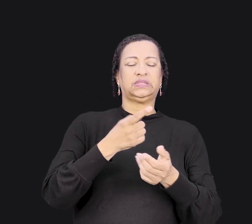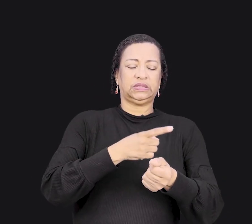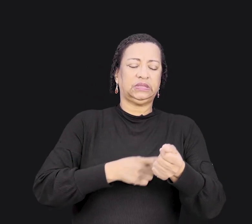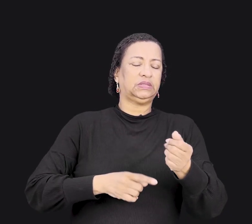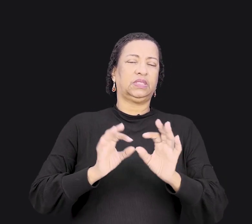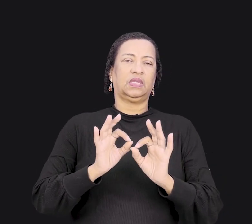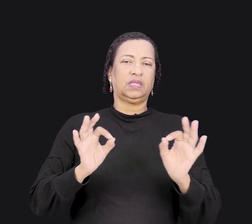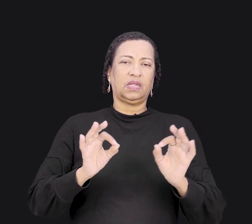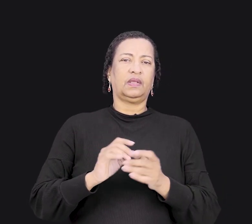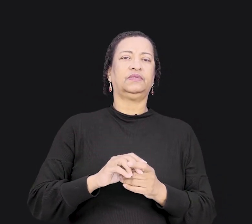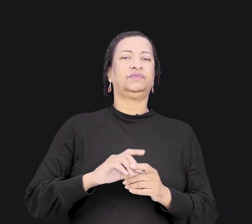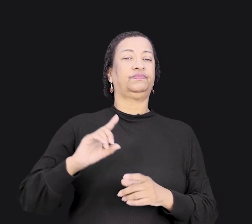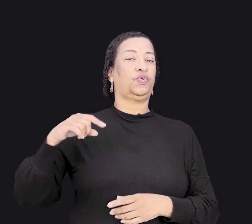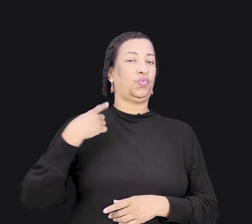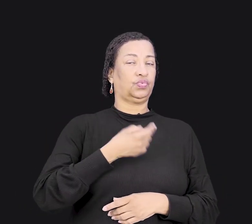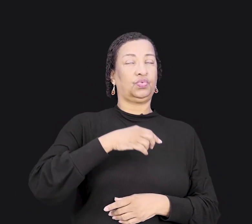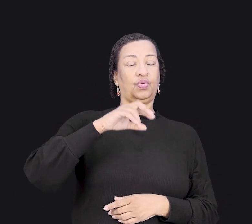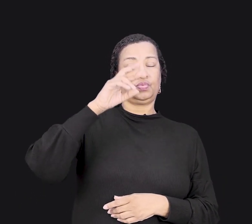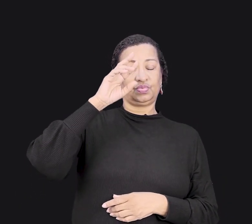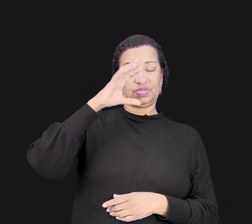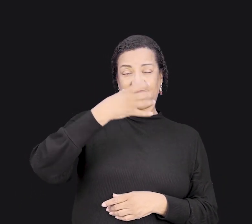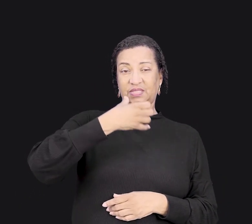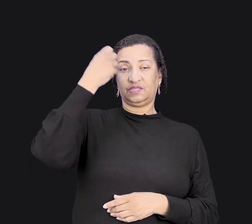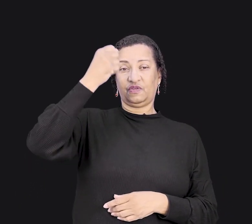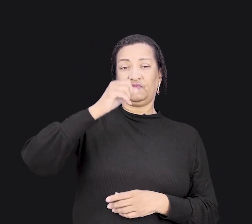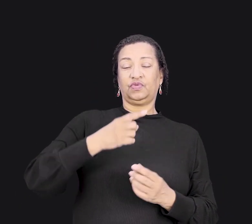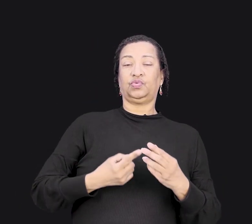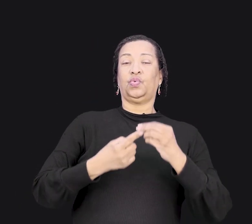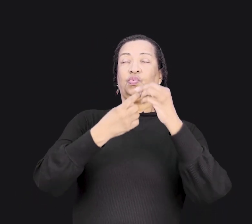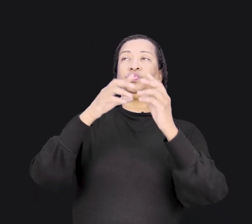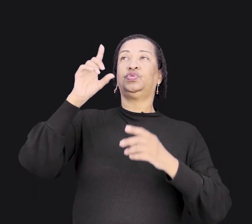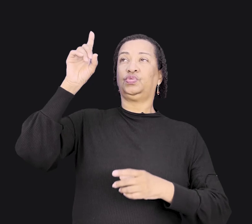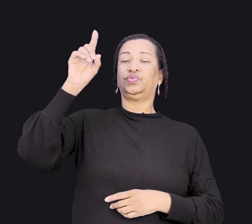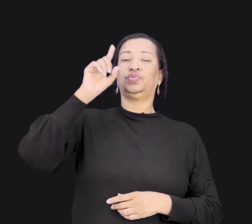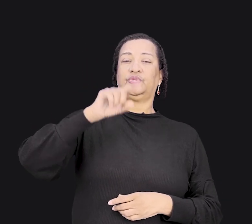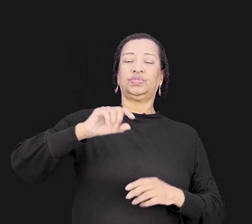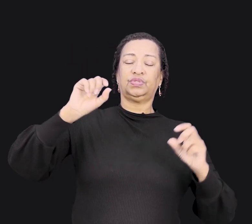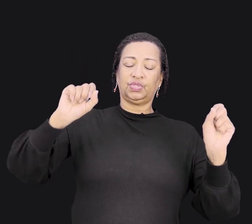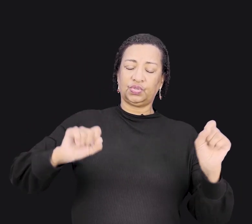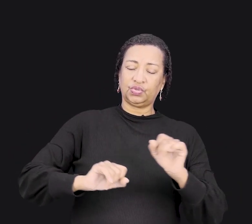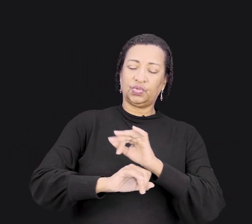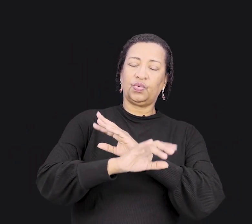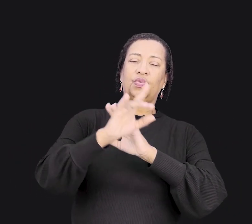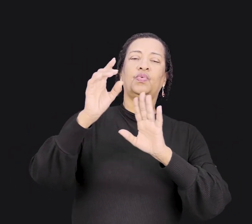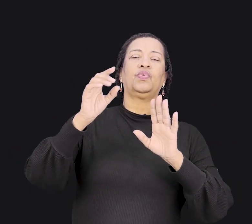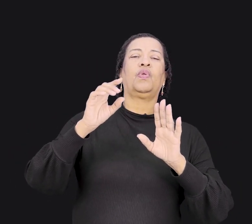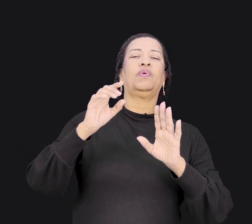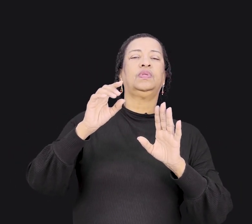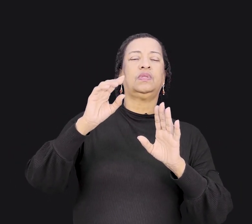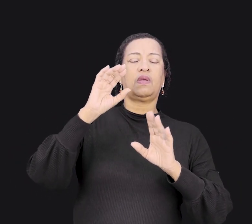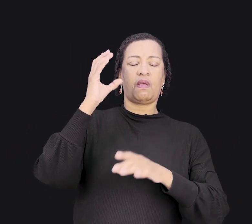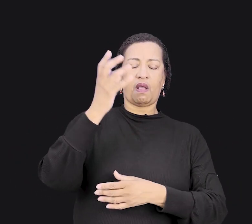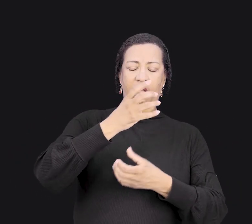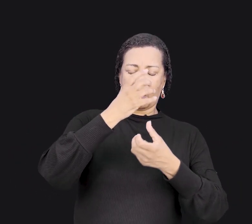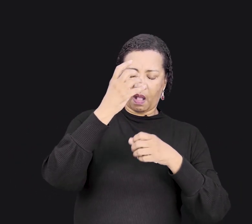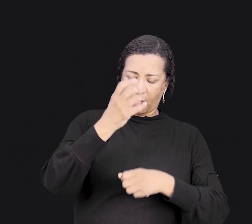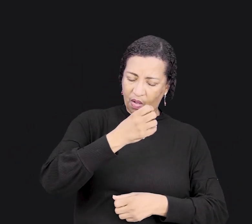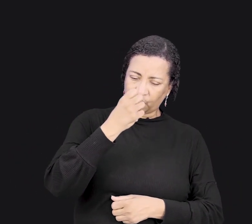nosso Salvador, sejam glória, majestade, poder e autoridade, mediante Jesus Cristo